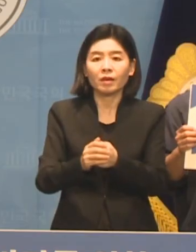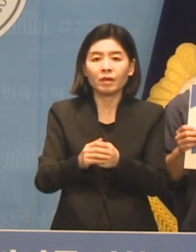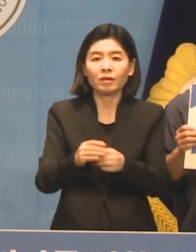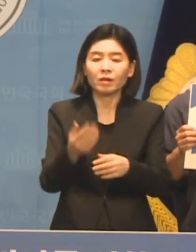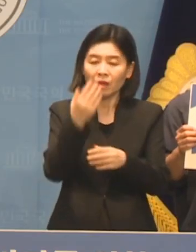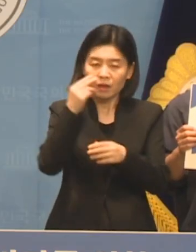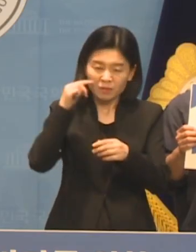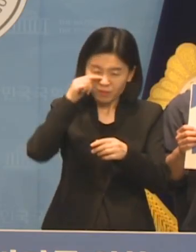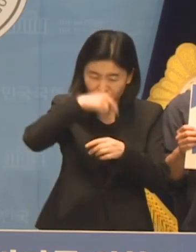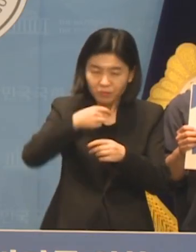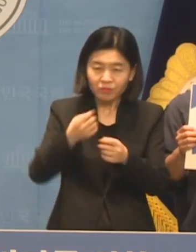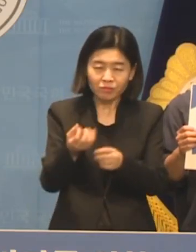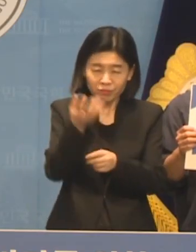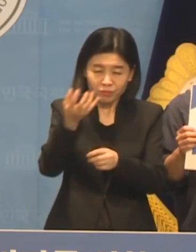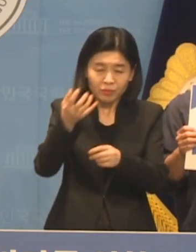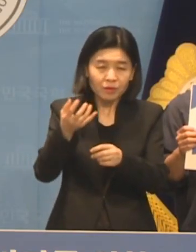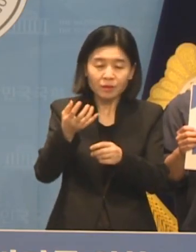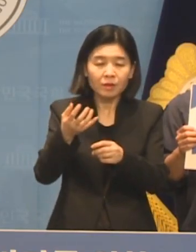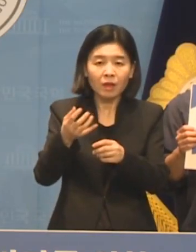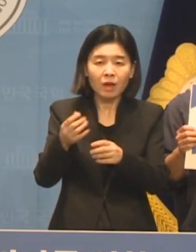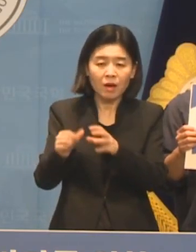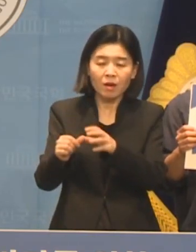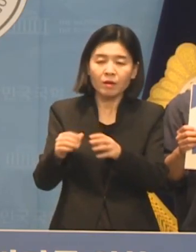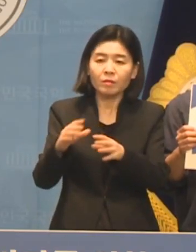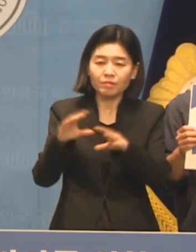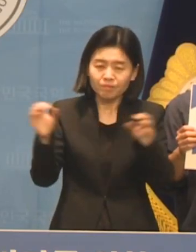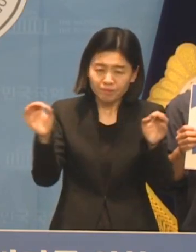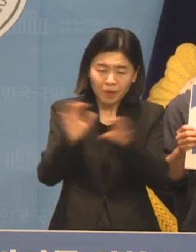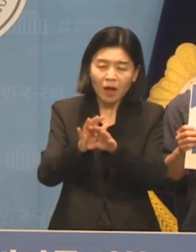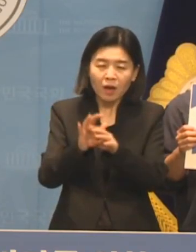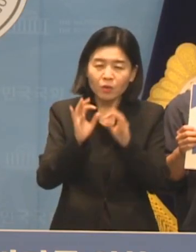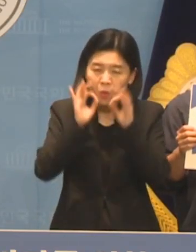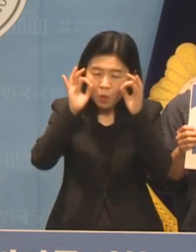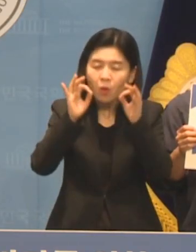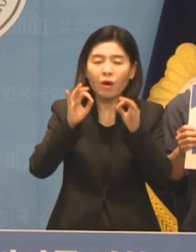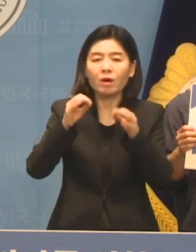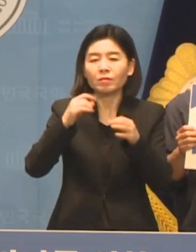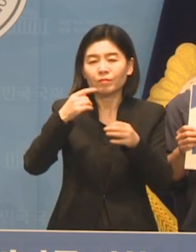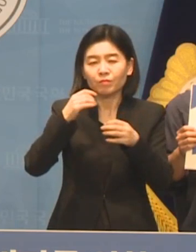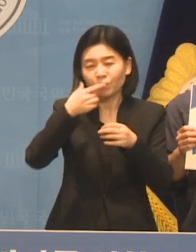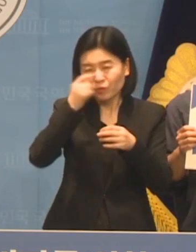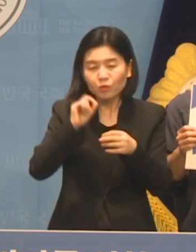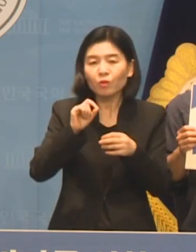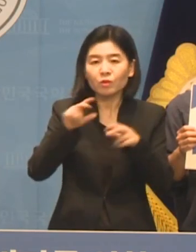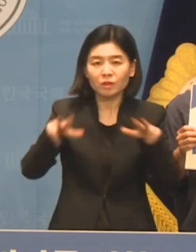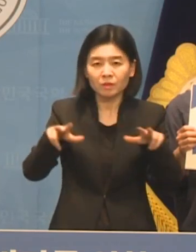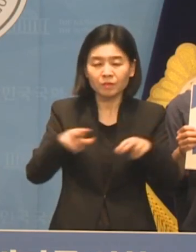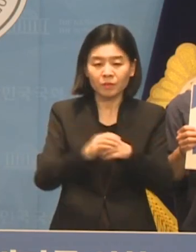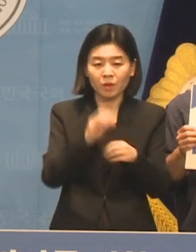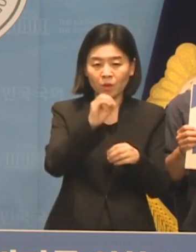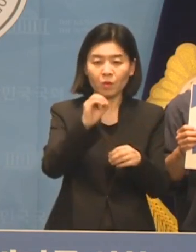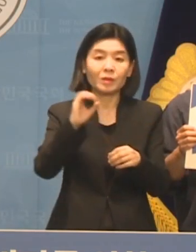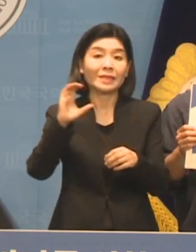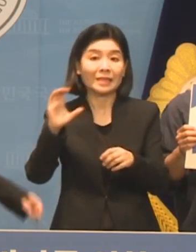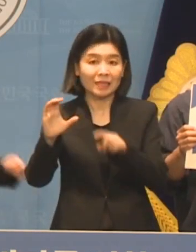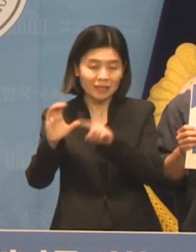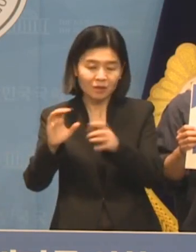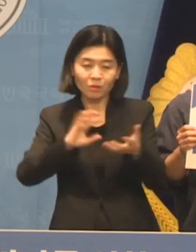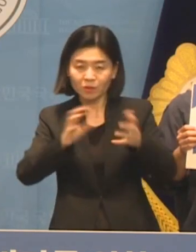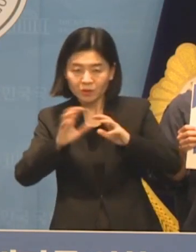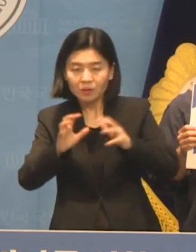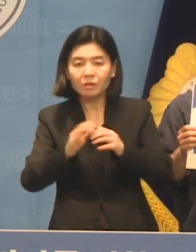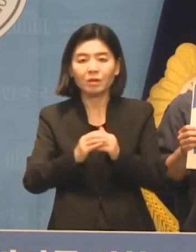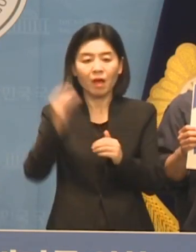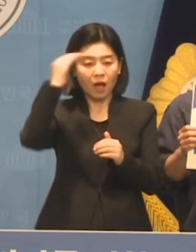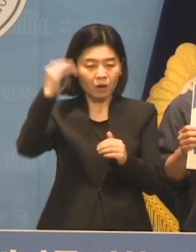고려하지 않은 해상풍력 정책. OOC 공동행동 네트워크는 OOC의 개최국으로서 한국이